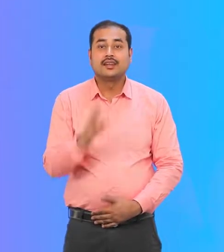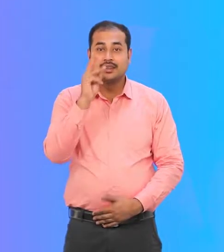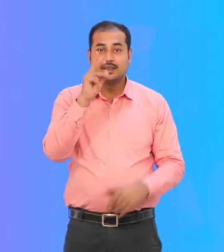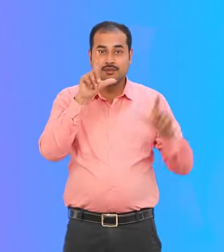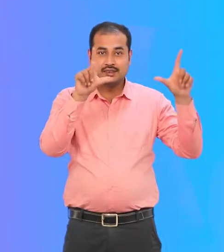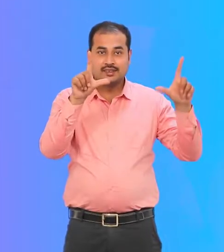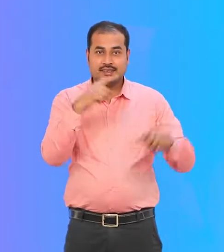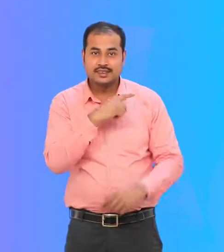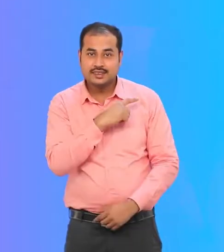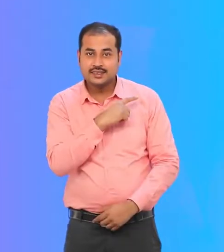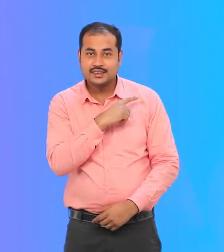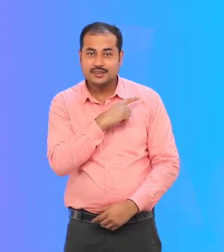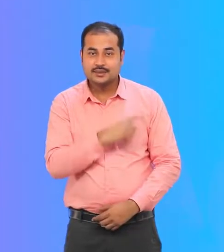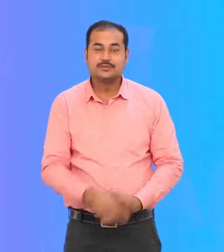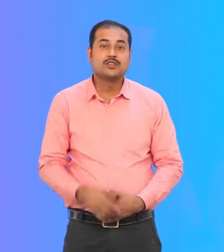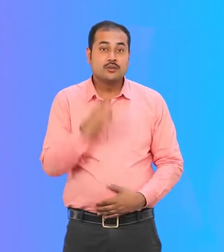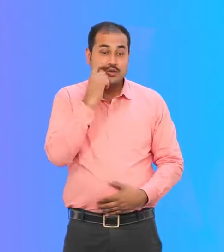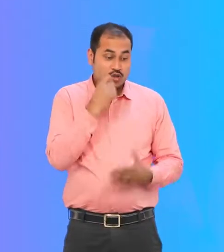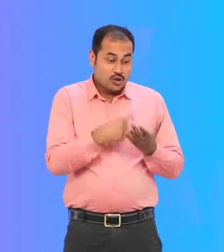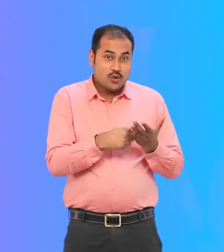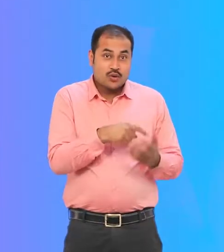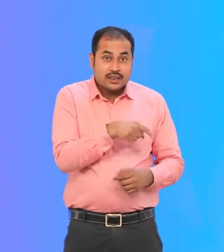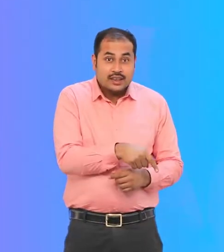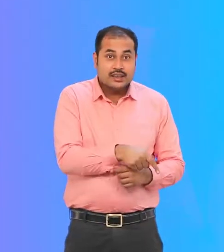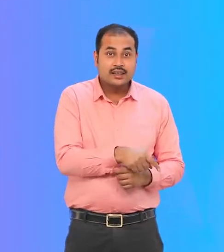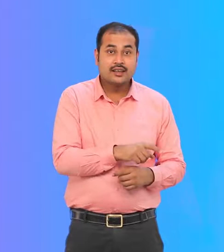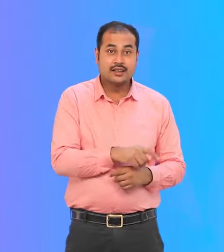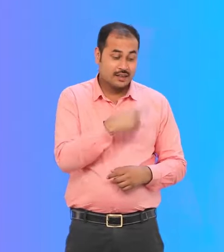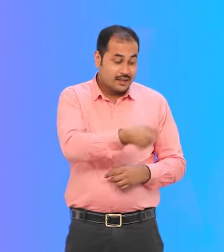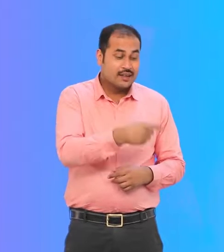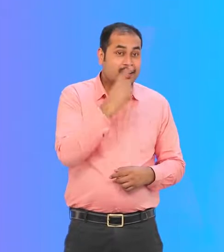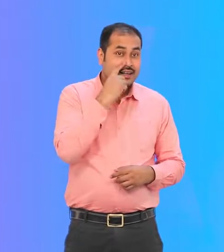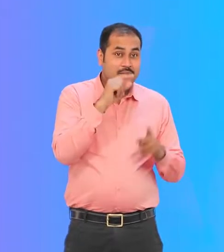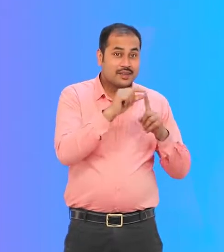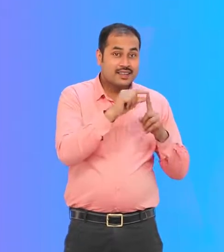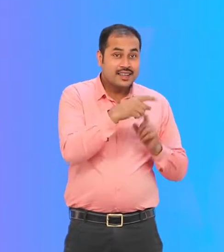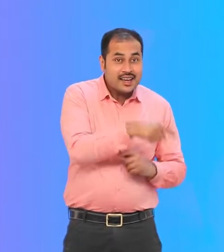कि तीसरे चित्र में रोहन प्रिया को बस में लगा स्पीकर दिखा रहा है